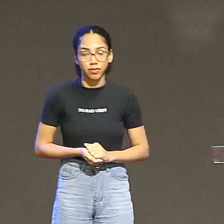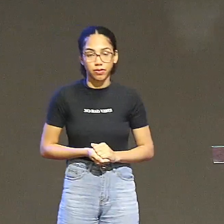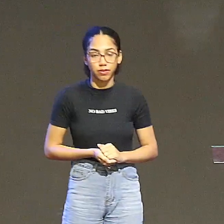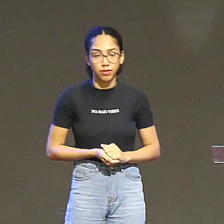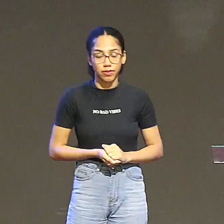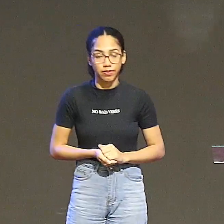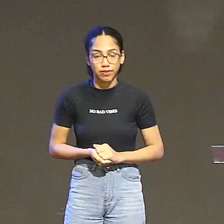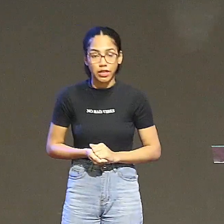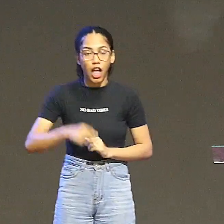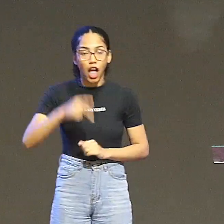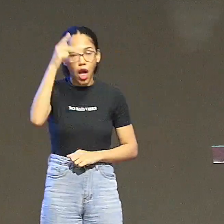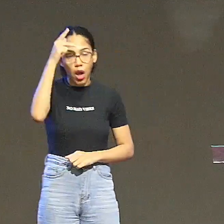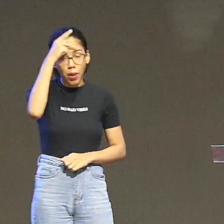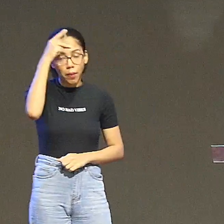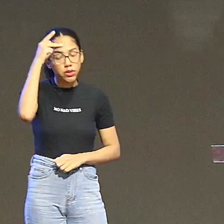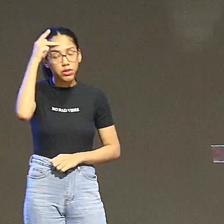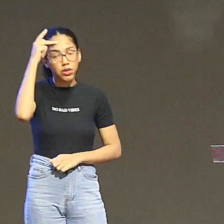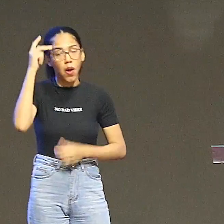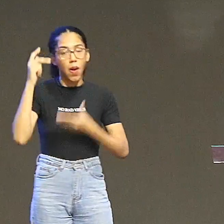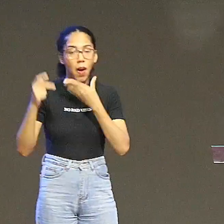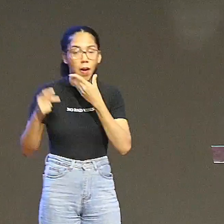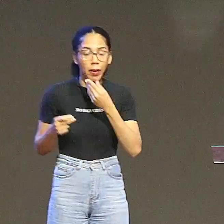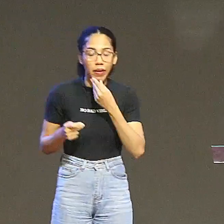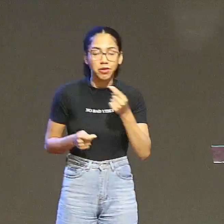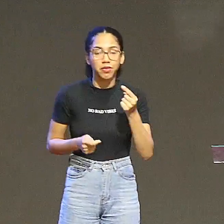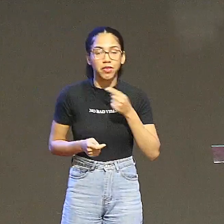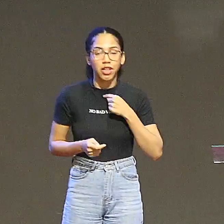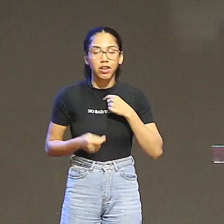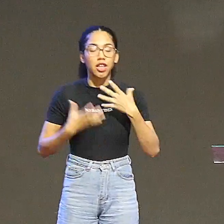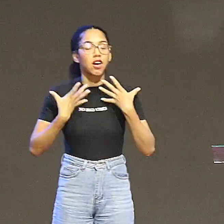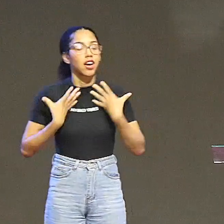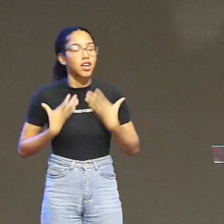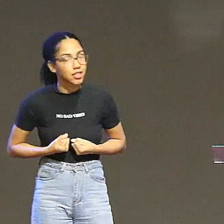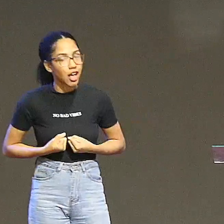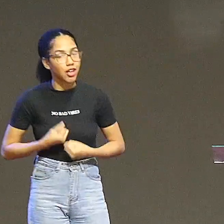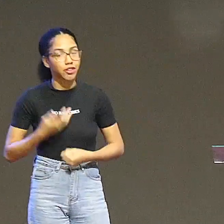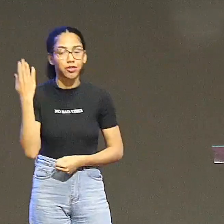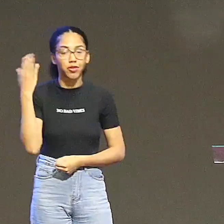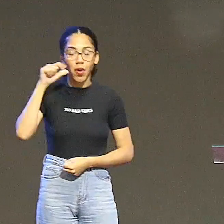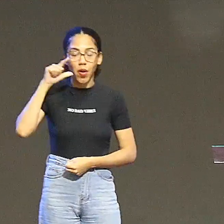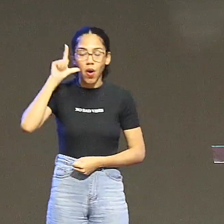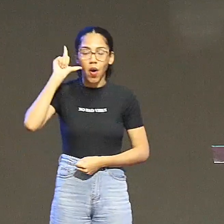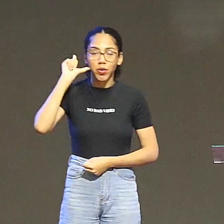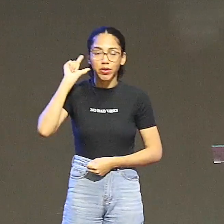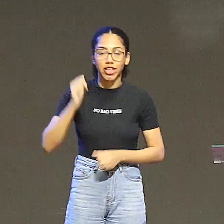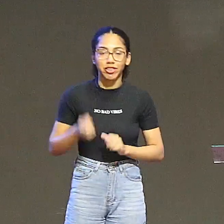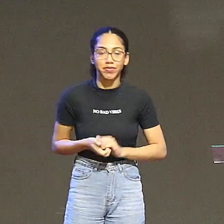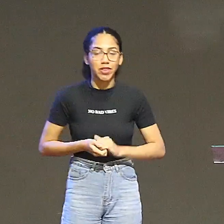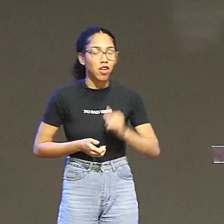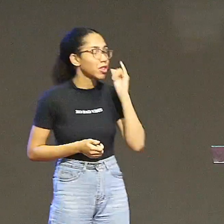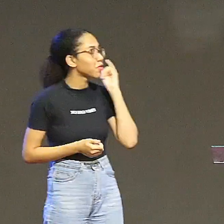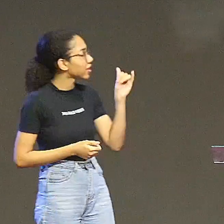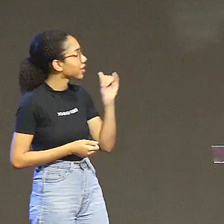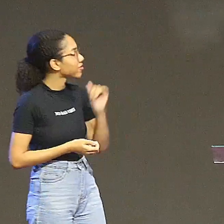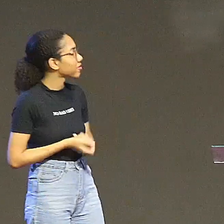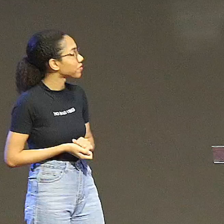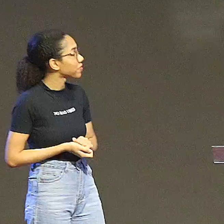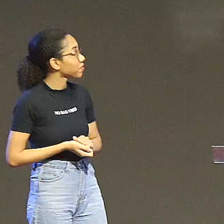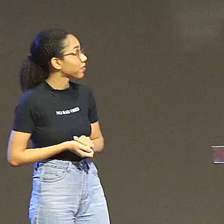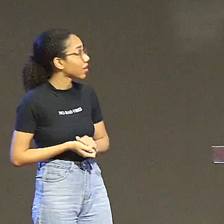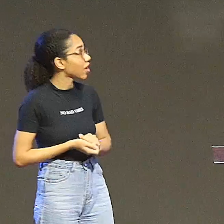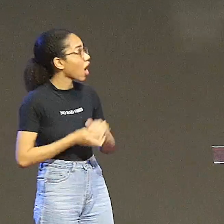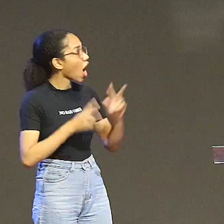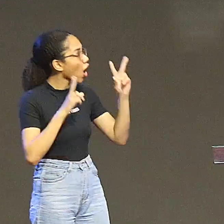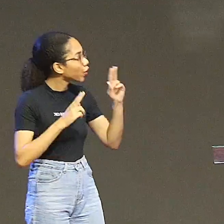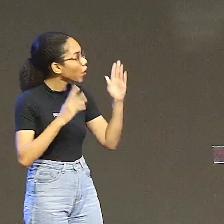rapaz falando assim nossa eu tava tão ontem que eu virei para Deus falei assim Senhor a mesma oração de ontem